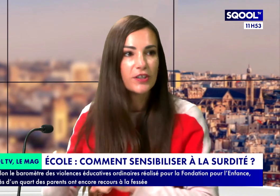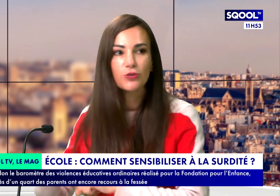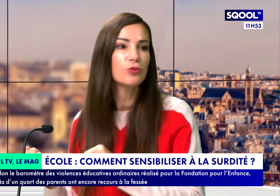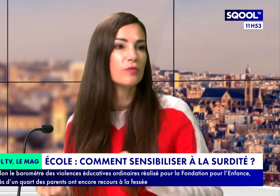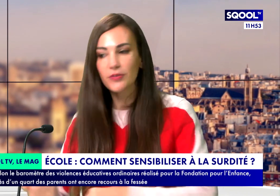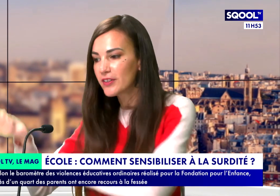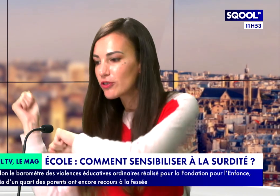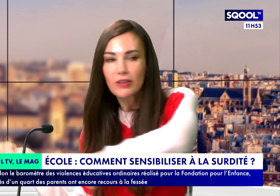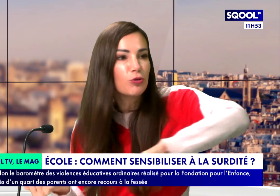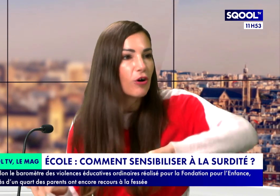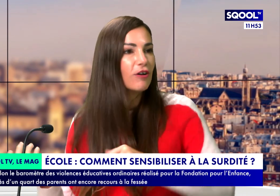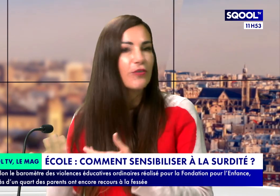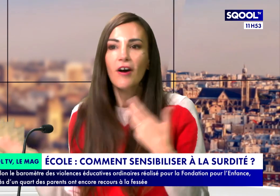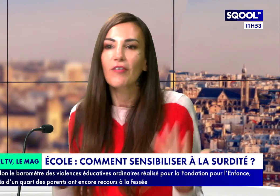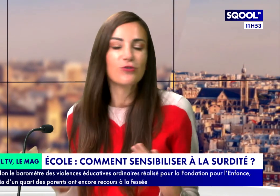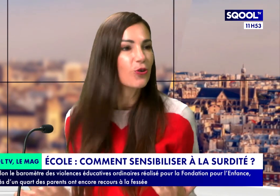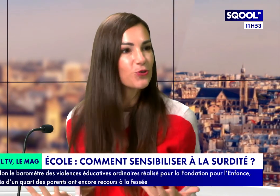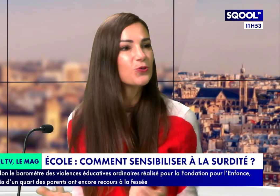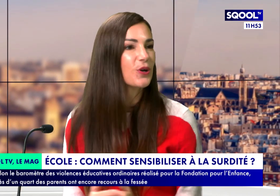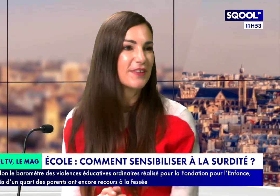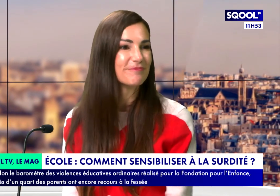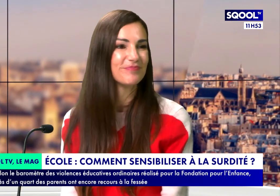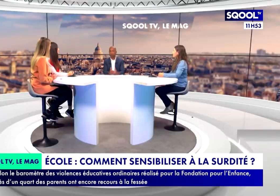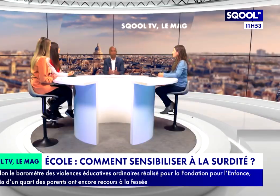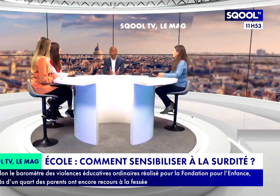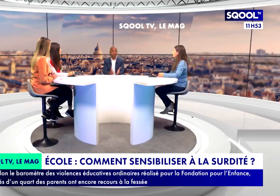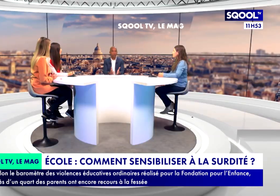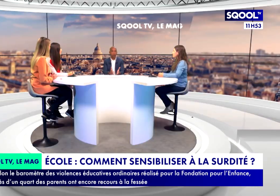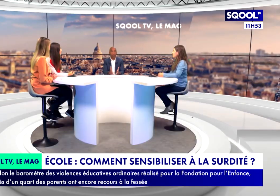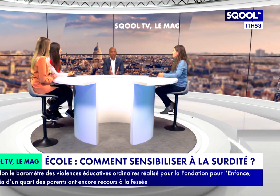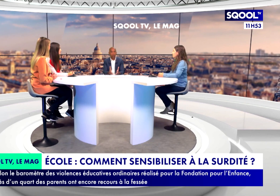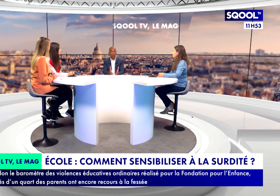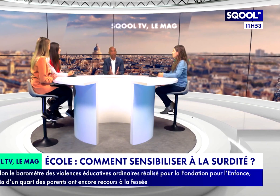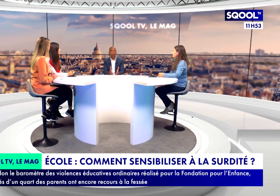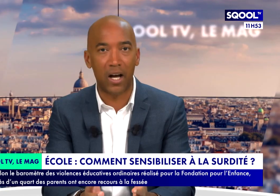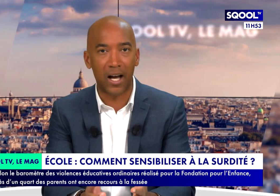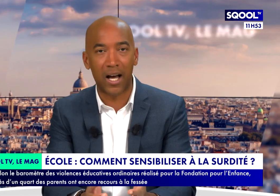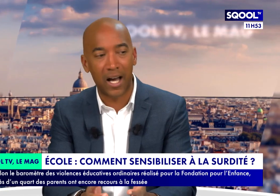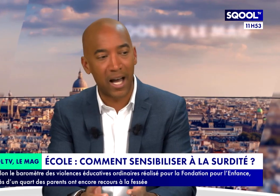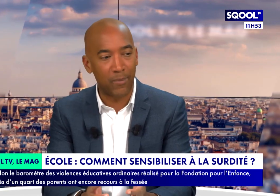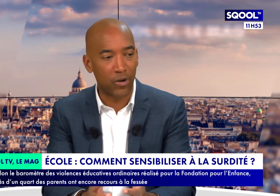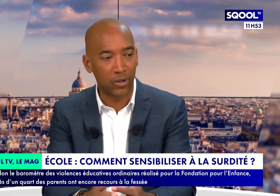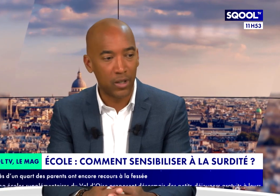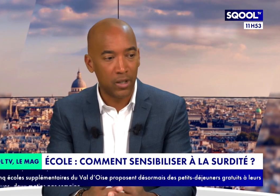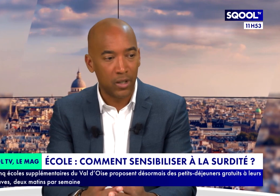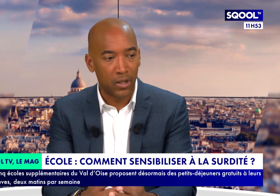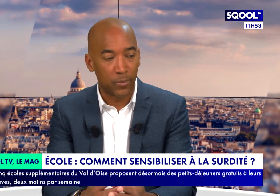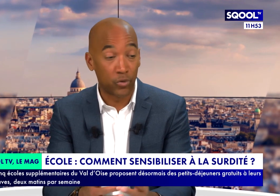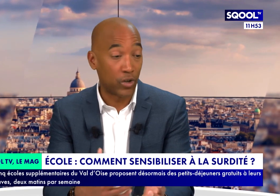choses. Ce matin, j'ai fait du golf, ce genre de choses comme ça. D'accord, justement. Combien de temps on apprend à apprendre ? Parce que tout à'heure,